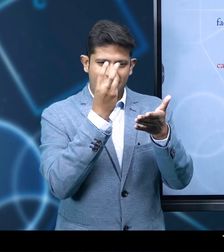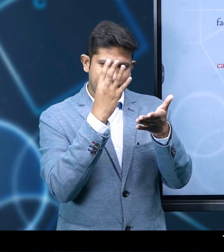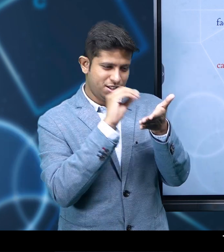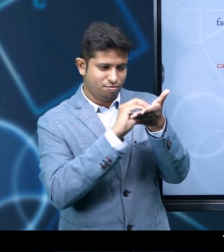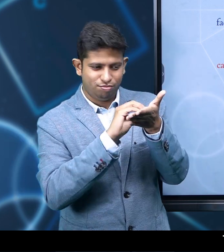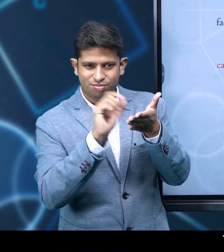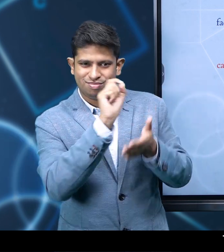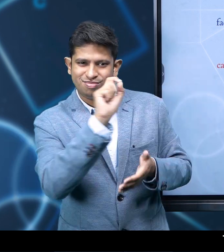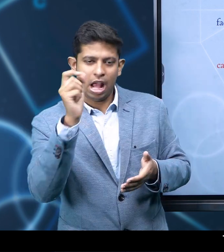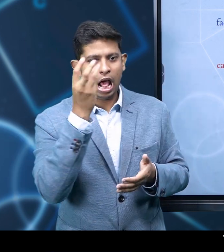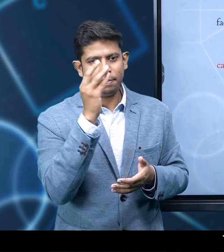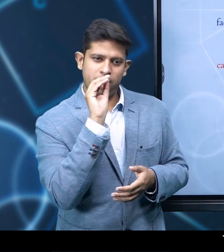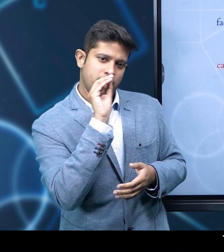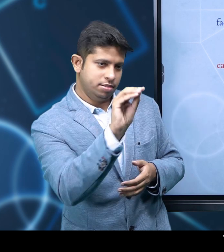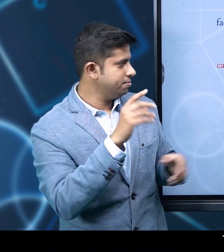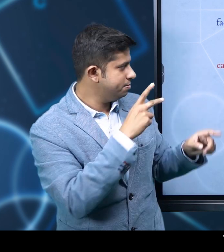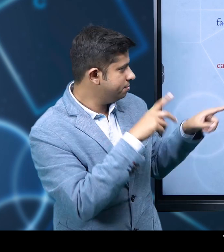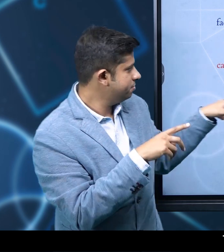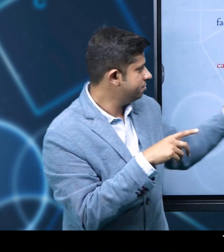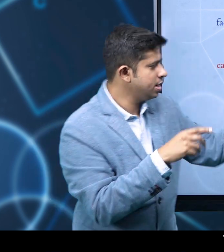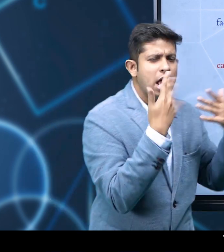दिलेल्या संख्या लिहा.